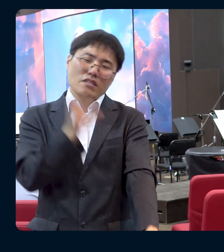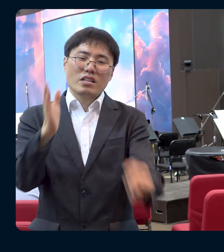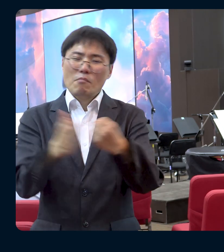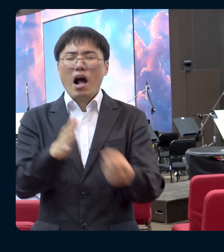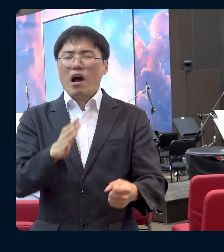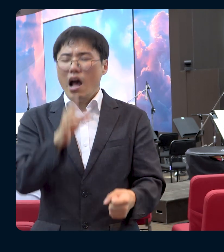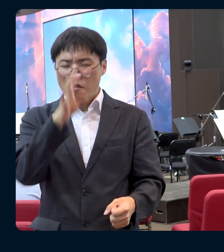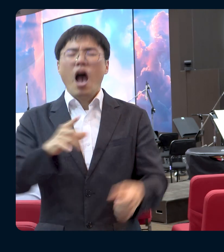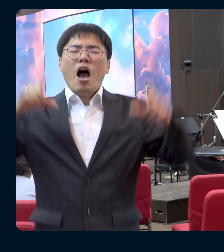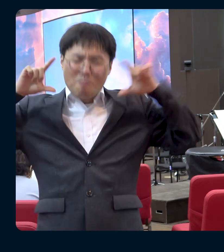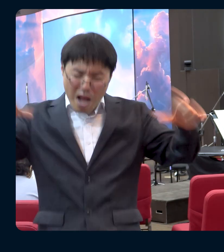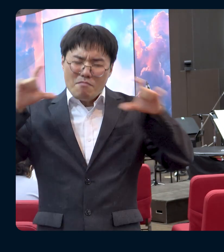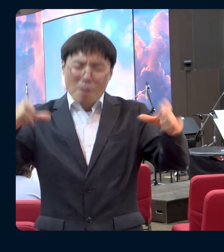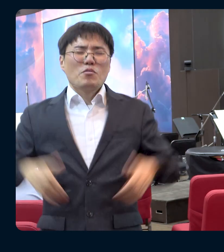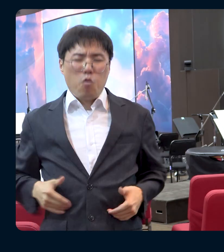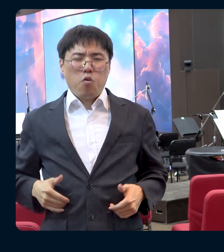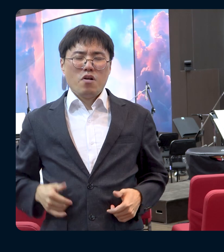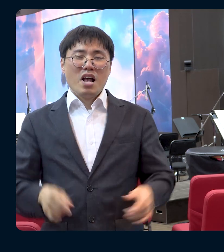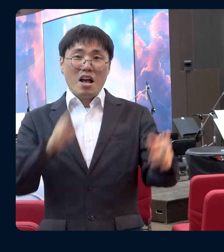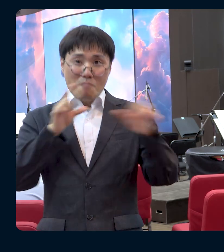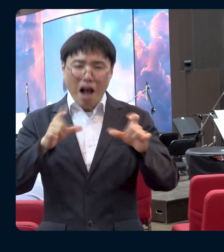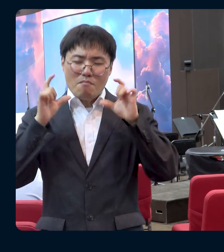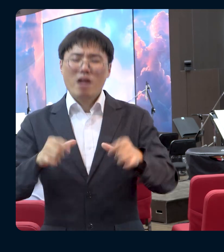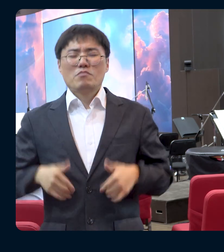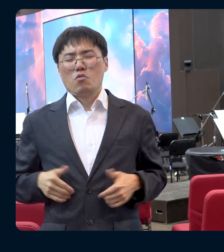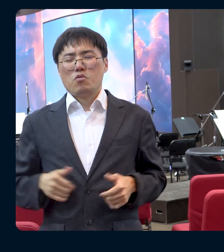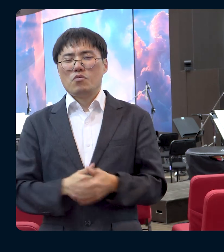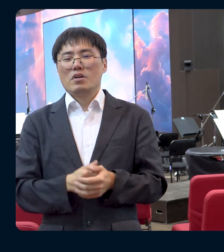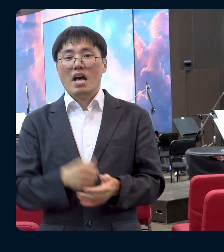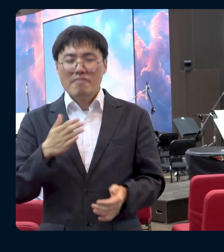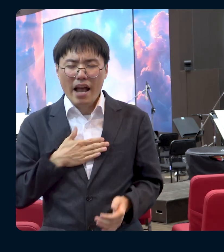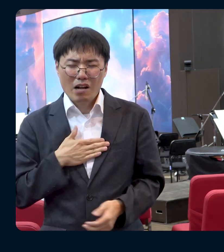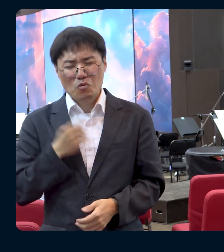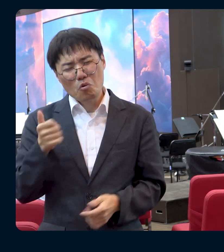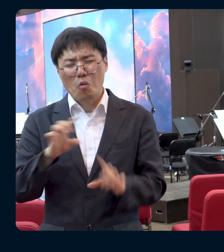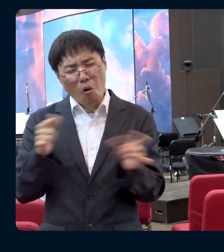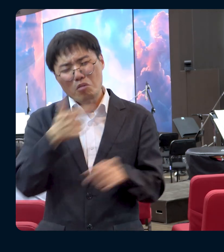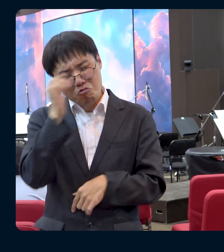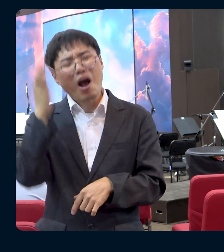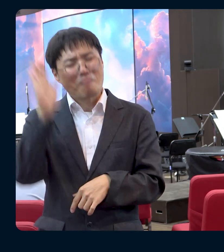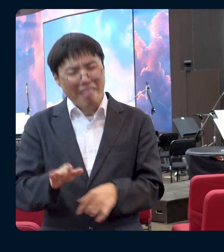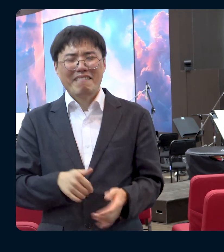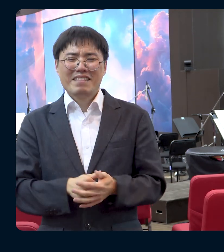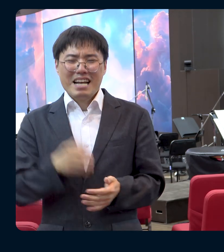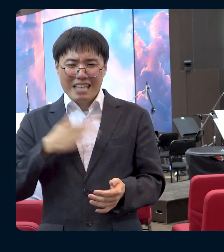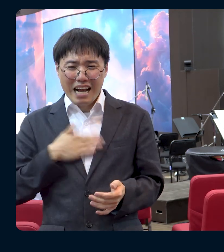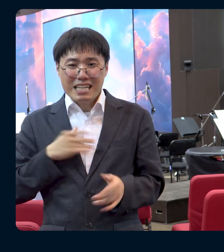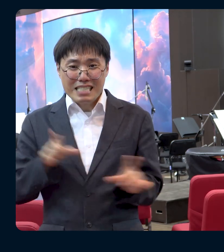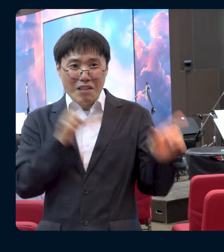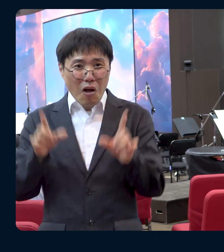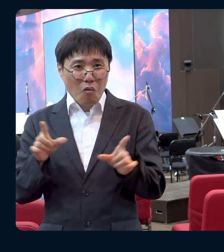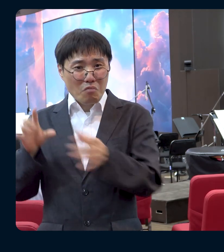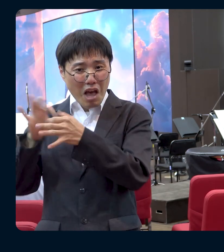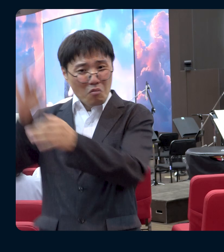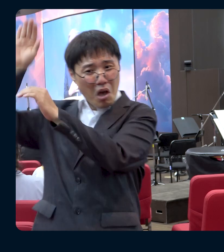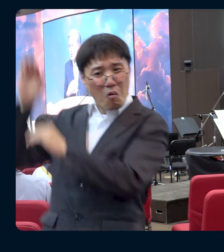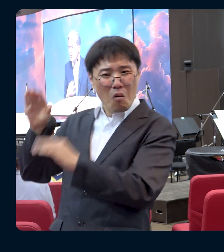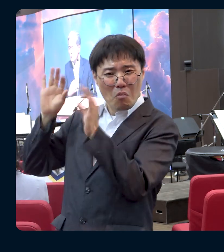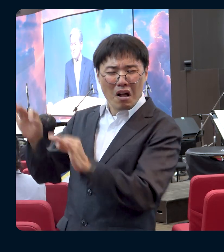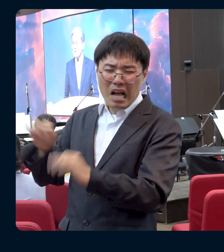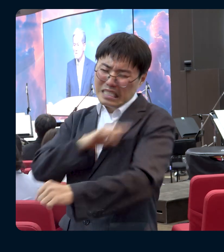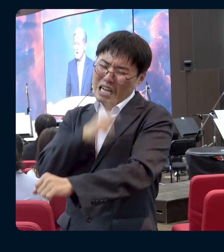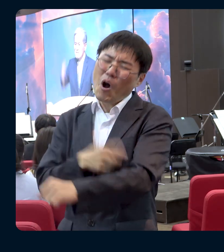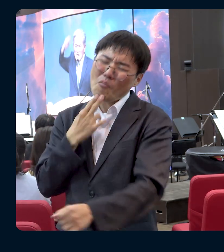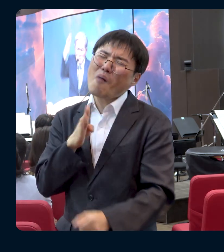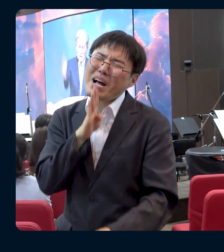없어요. 아니죠. 말해야 합니다. 나는 하나님의 사람이라고. 내가 비록 여러 가지 부족하지만, 내가 정말 살아온 이야기가